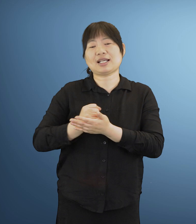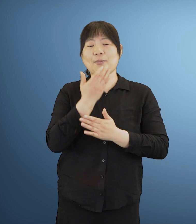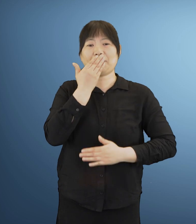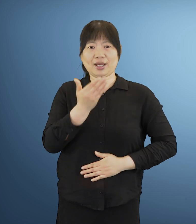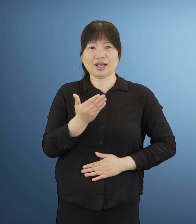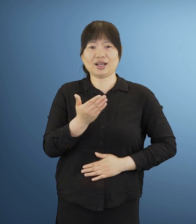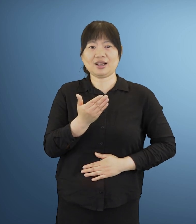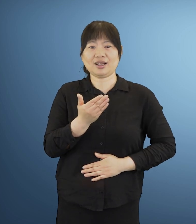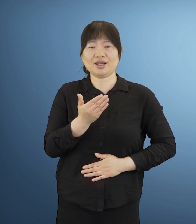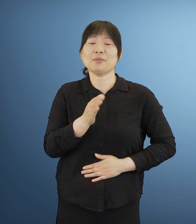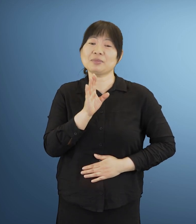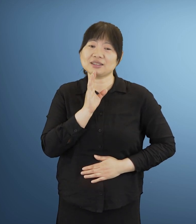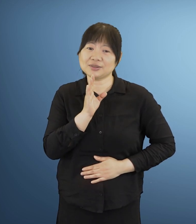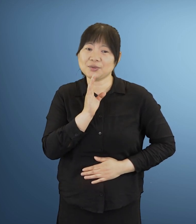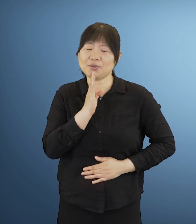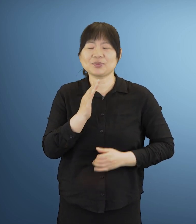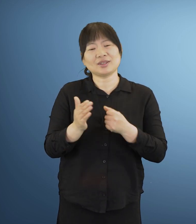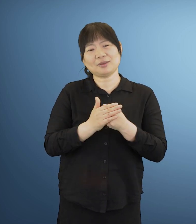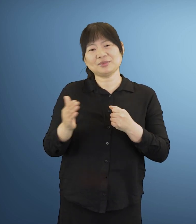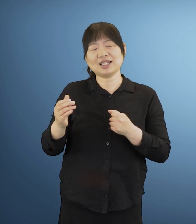시름의 차 이곳에 오셨습니까?